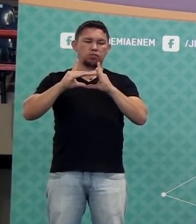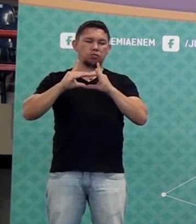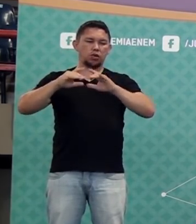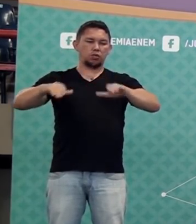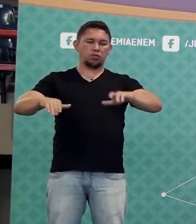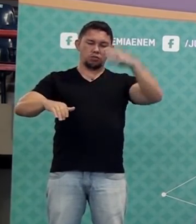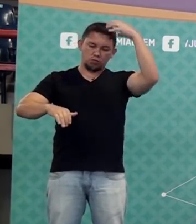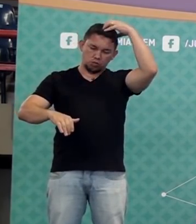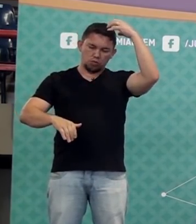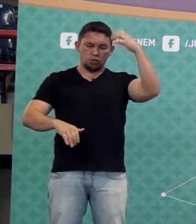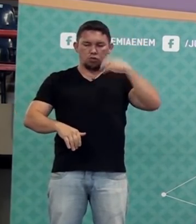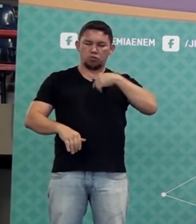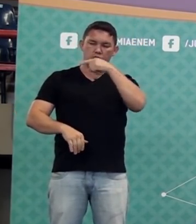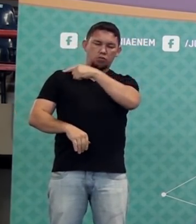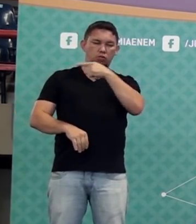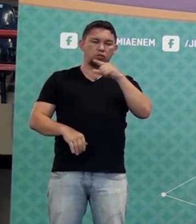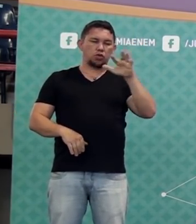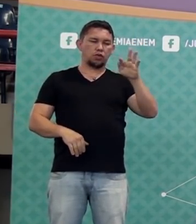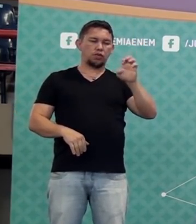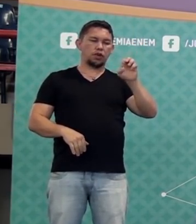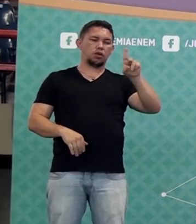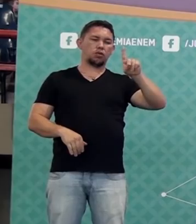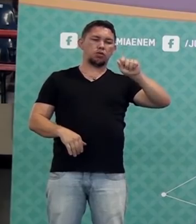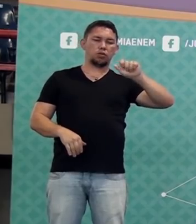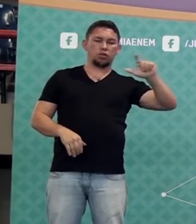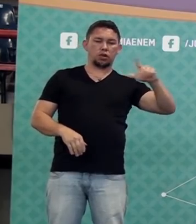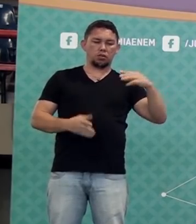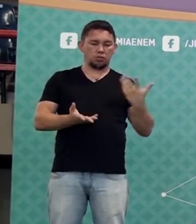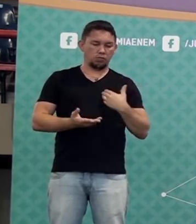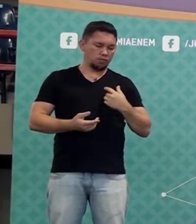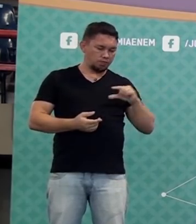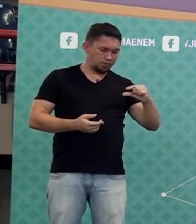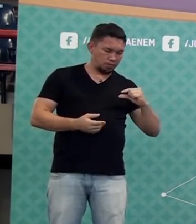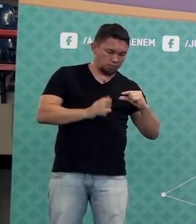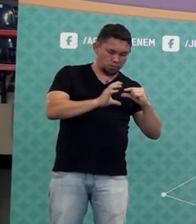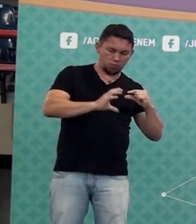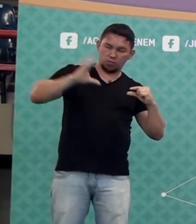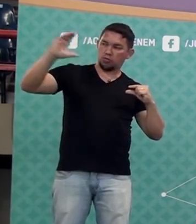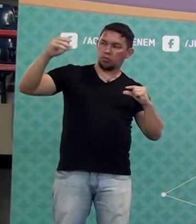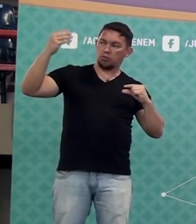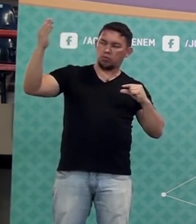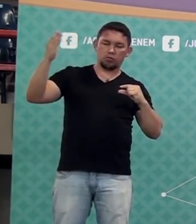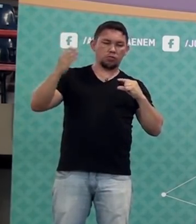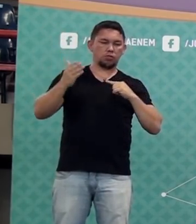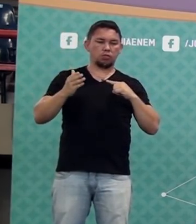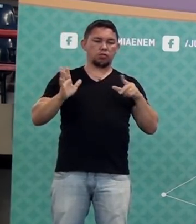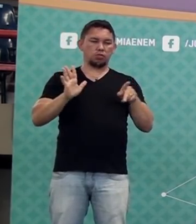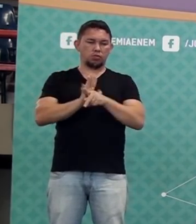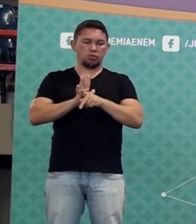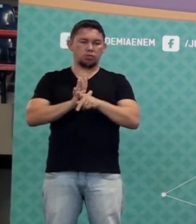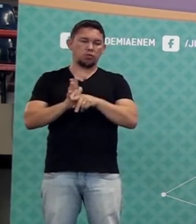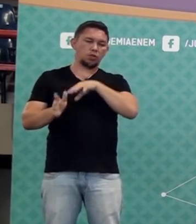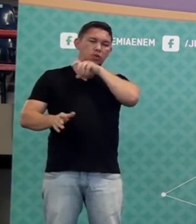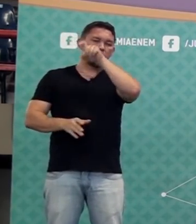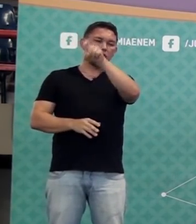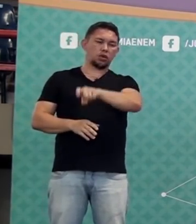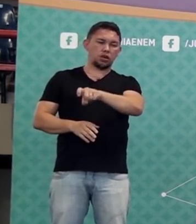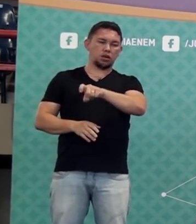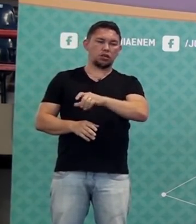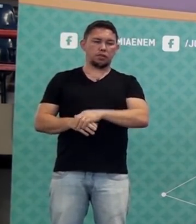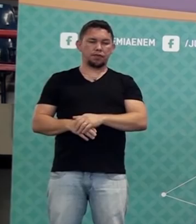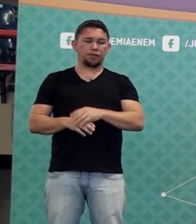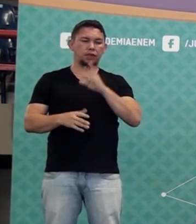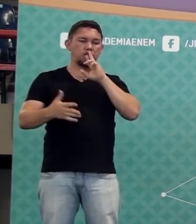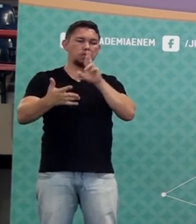da produção ficava para ele, e a maior parte da produção era entregue ao senhor feudal, né? A corveia, que era um dos impostos. Resposta foi